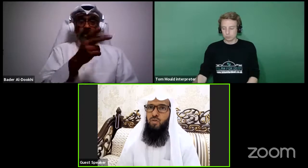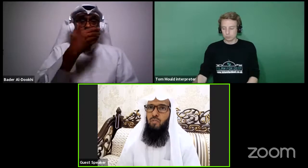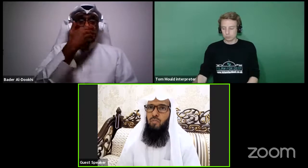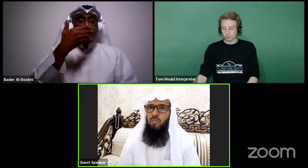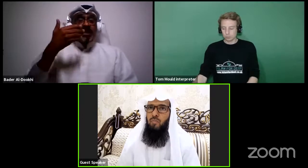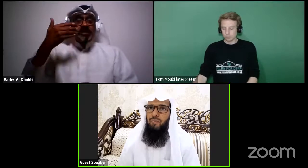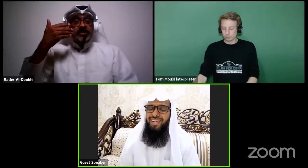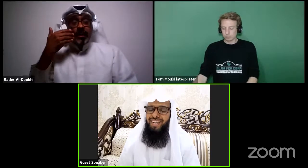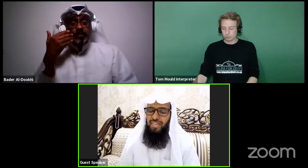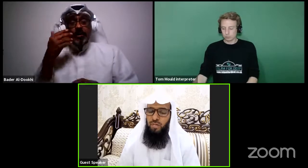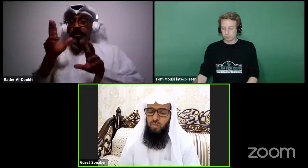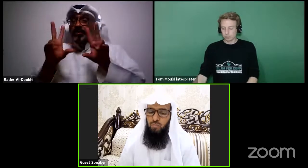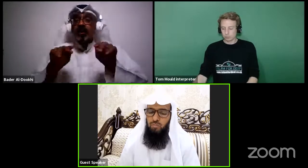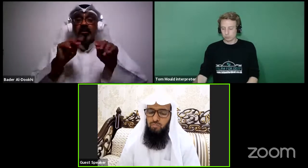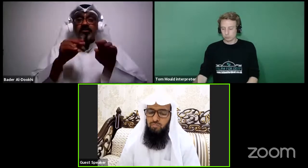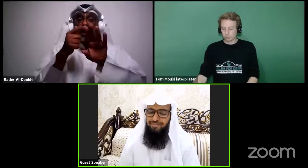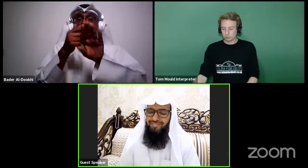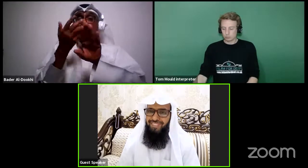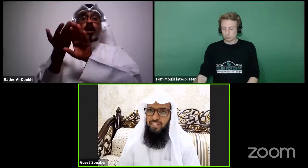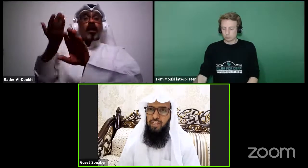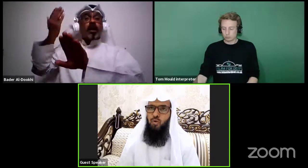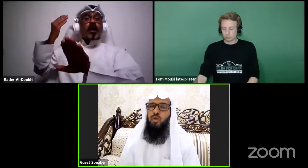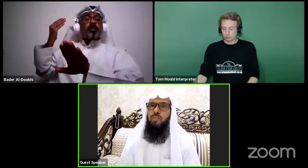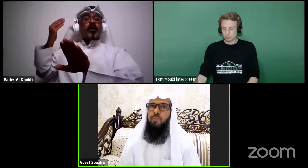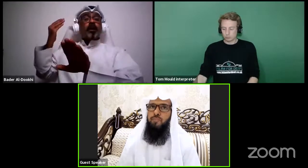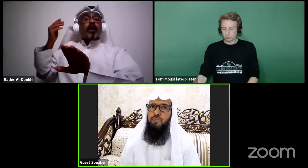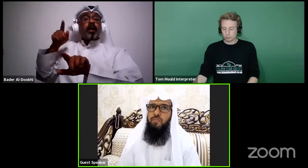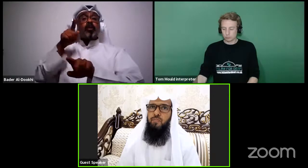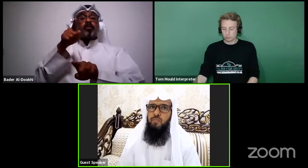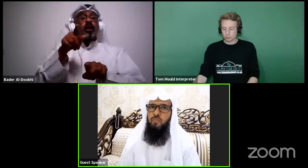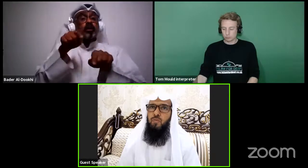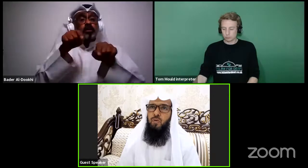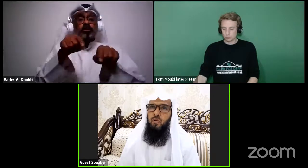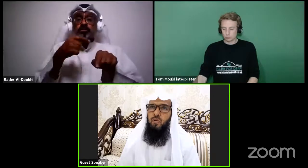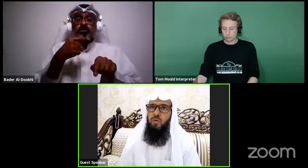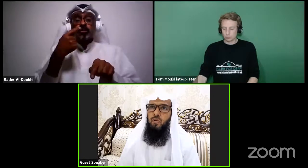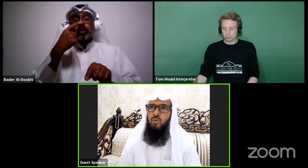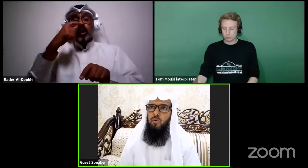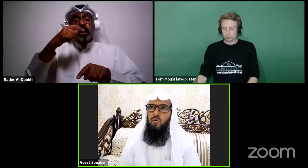من قبلكم لعلكم تتقون.